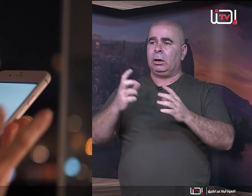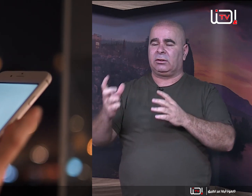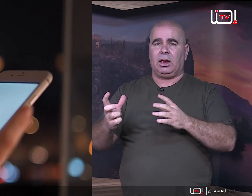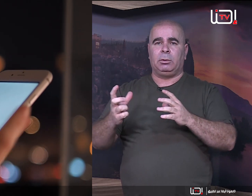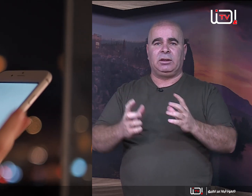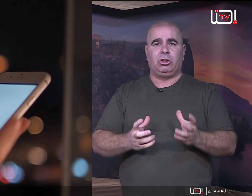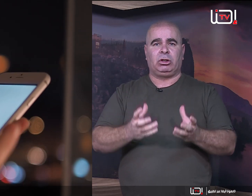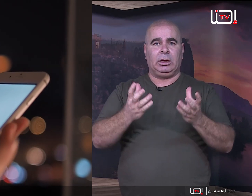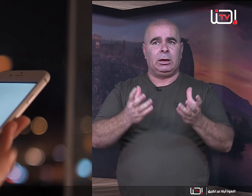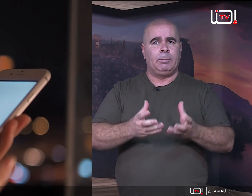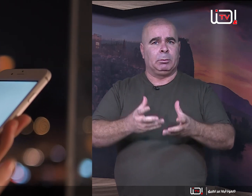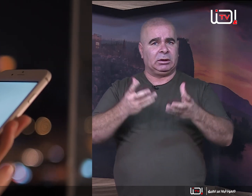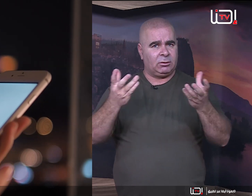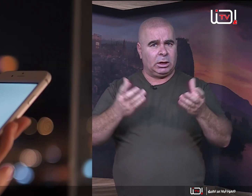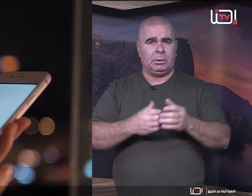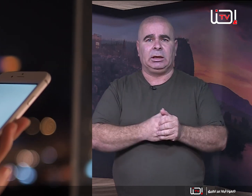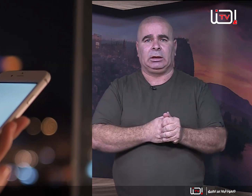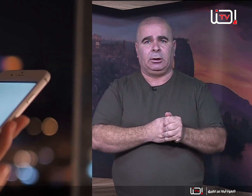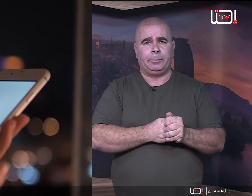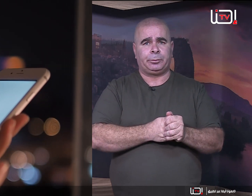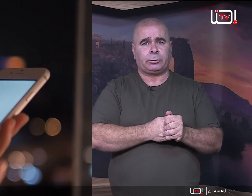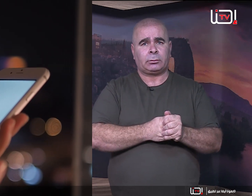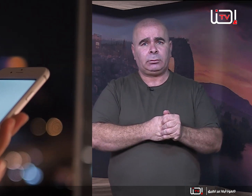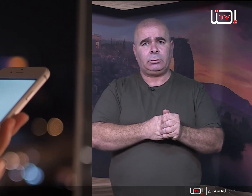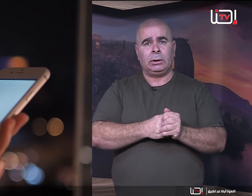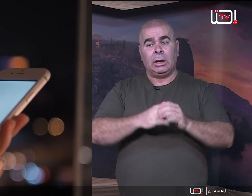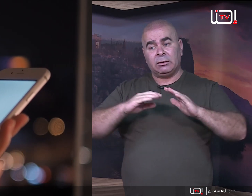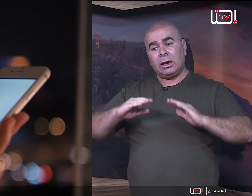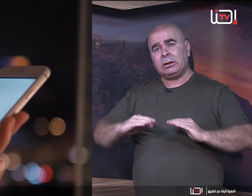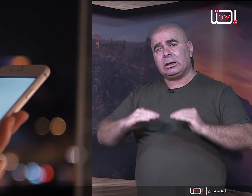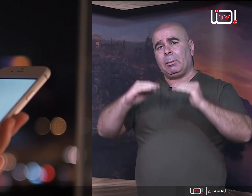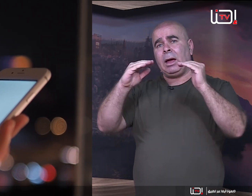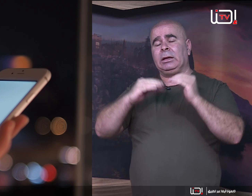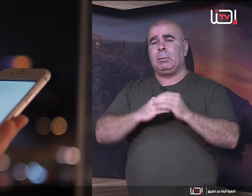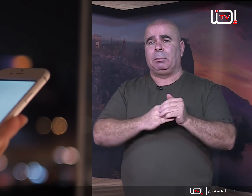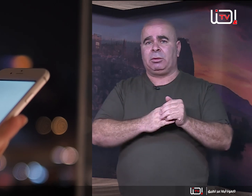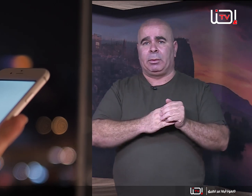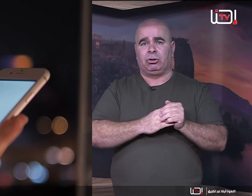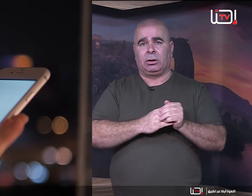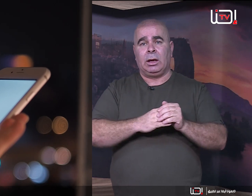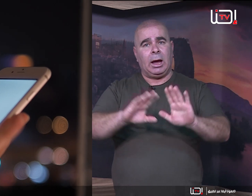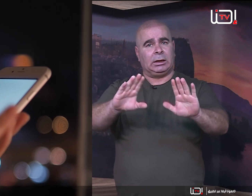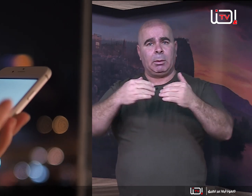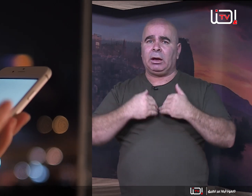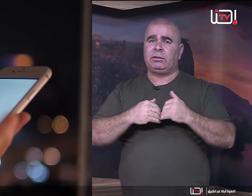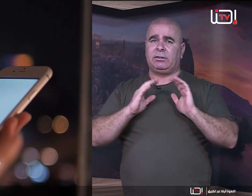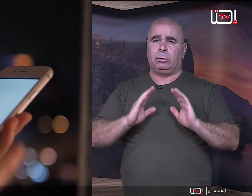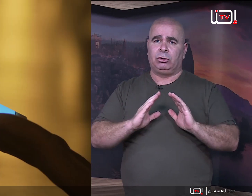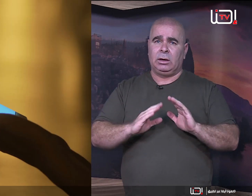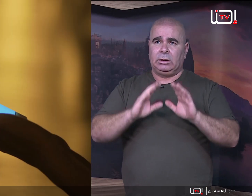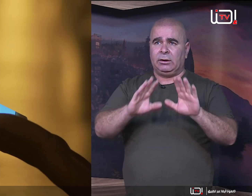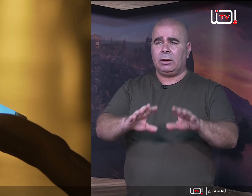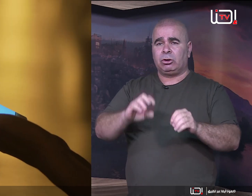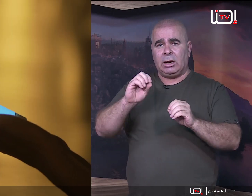وانه مره صاحبه تصير تشتغل بالتسويق بالديجيتال صارت تطلع معه هي دائما بث مباشر عادي بمعرفه